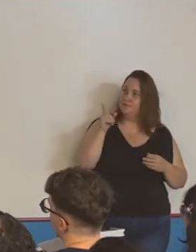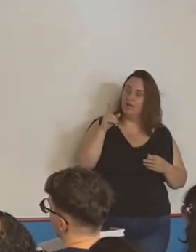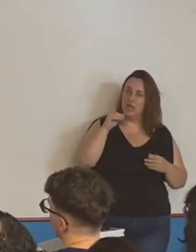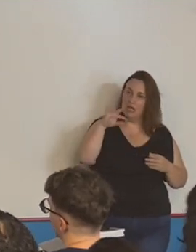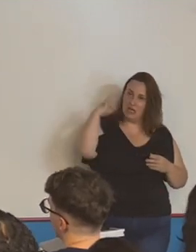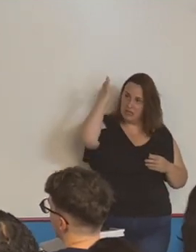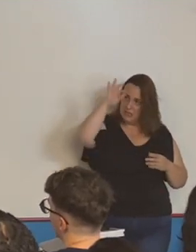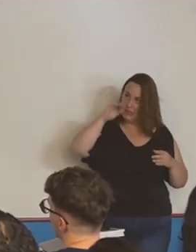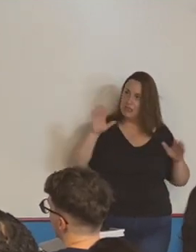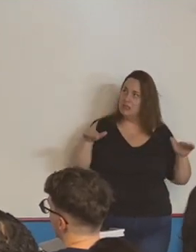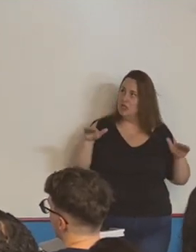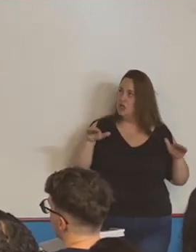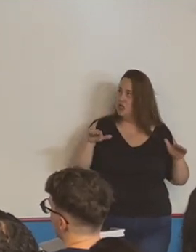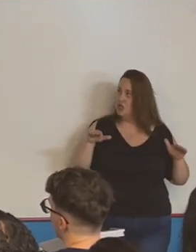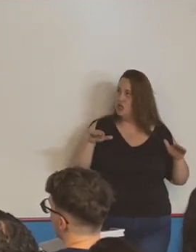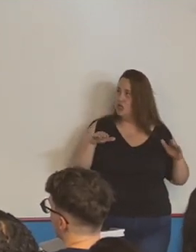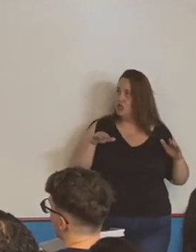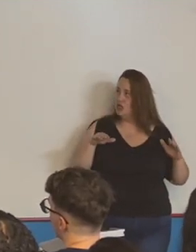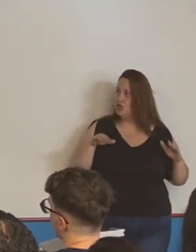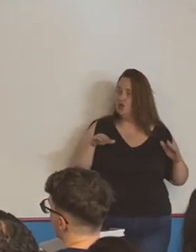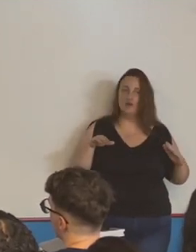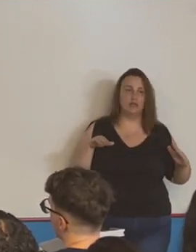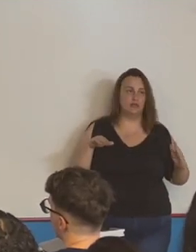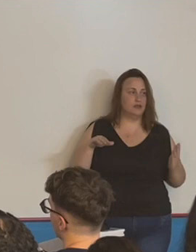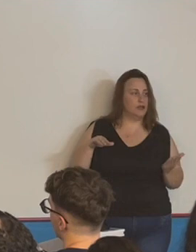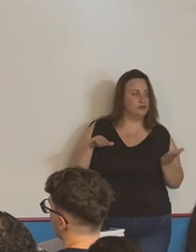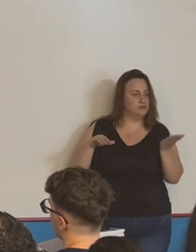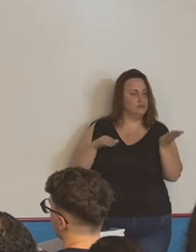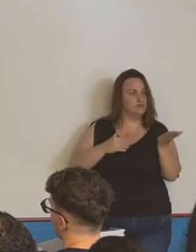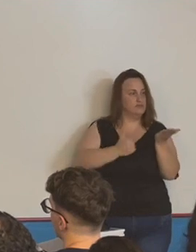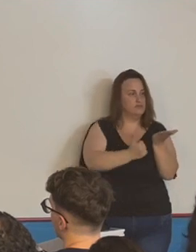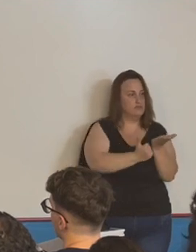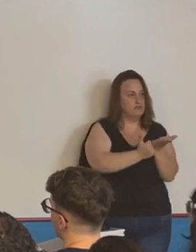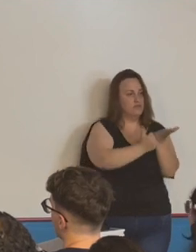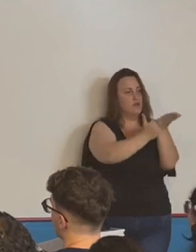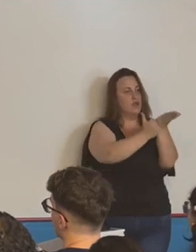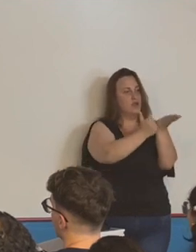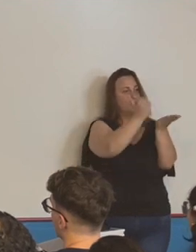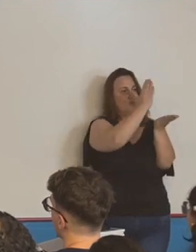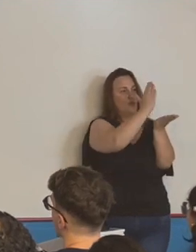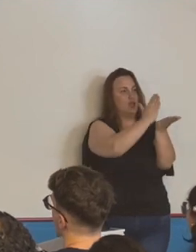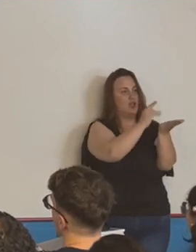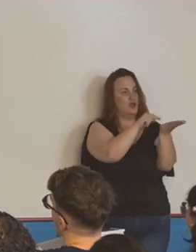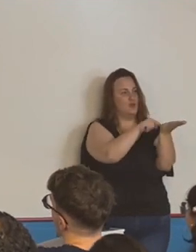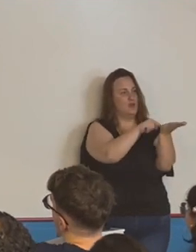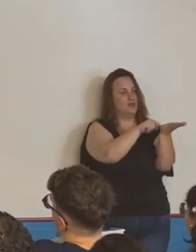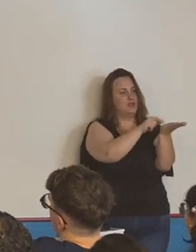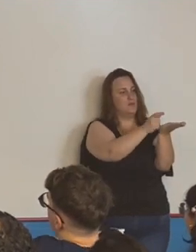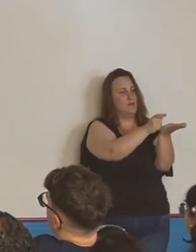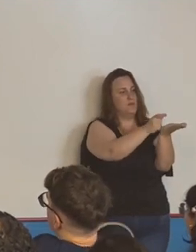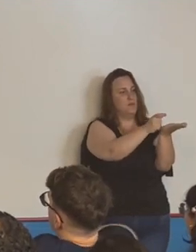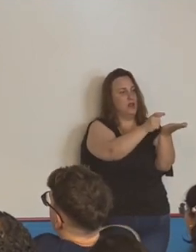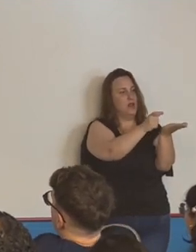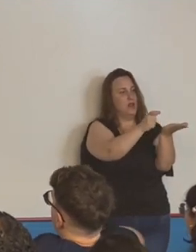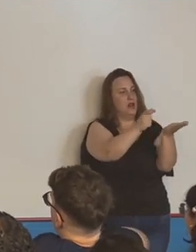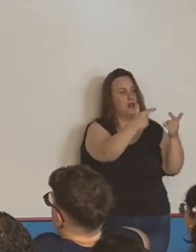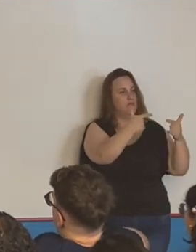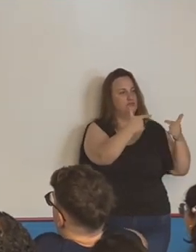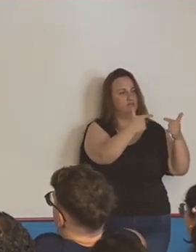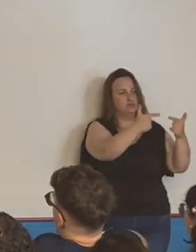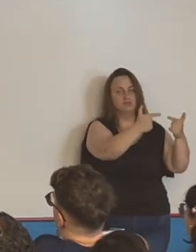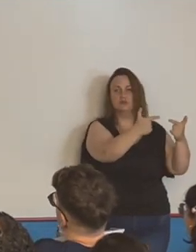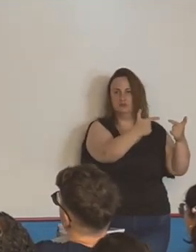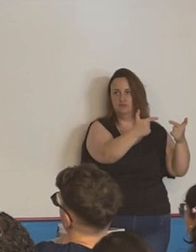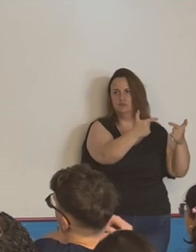está segurando o país, que tem um mal crescendo, que é a milícia. A gente sabe que tem muitos milicianos que já